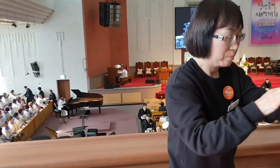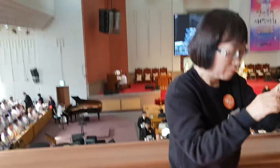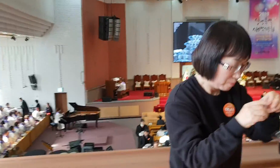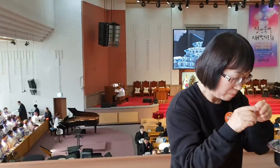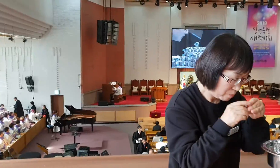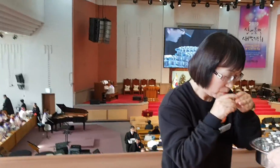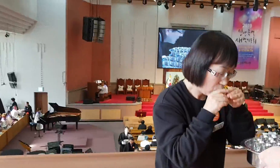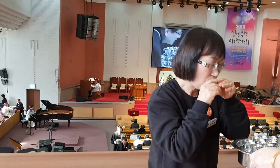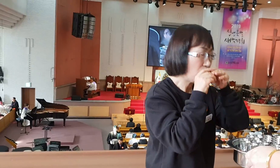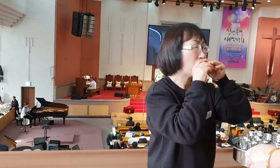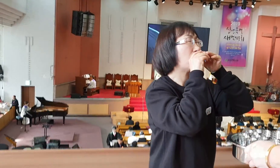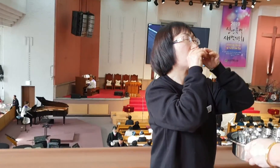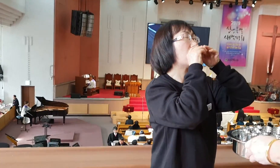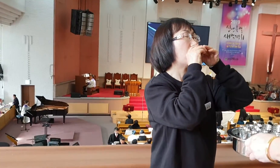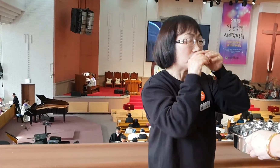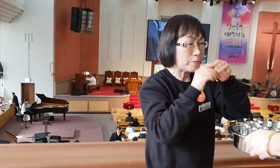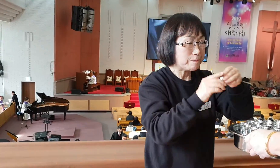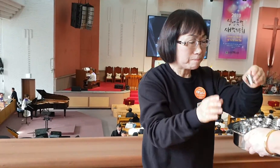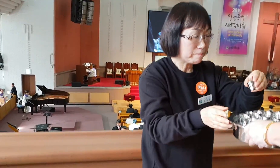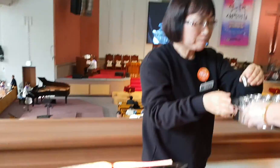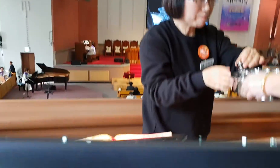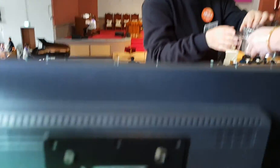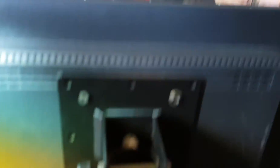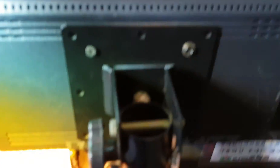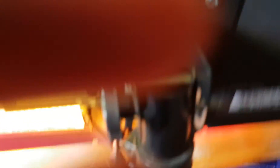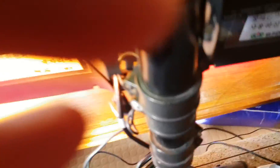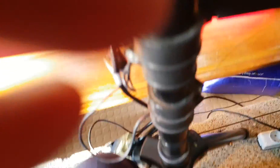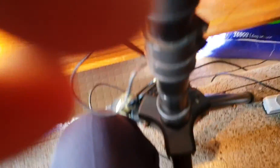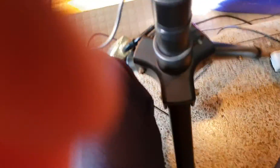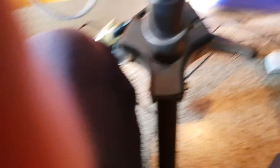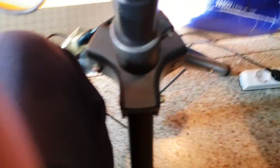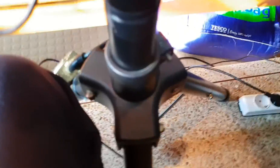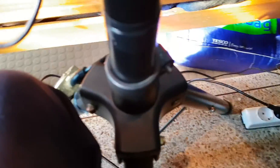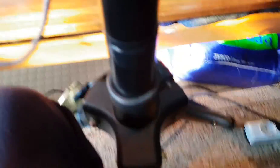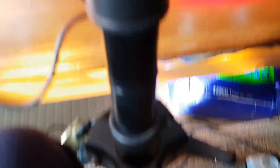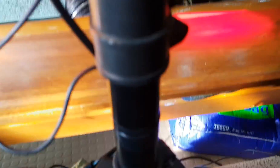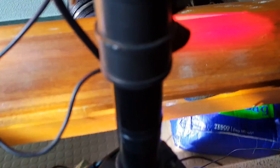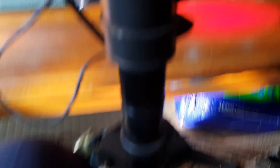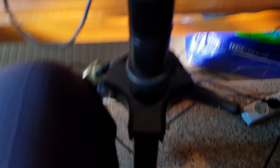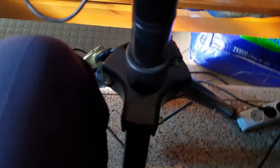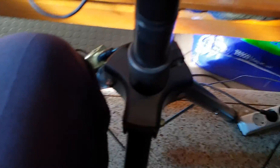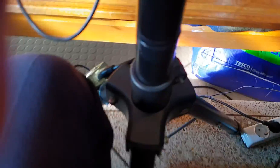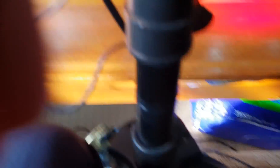주님의 집사도 주님의 집사도 감사합니다 으 아멘